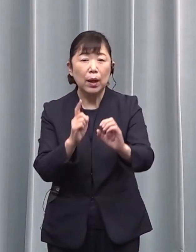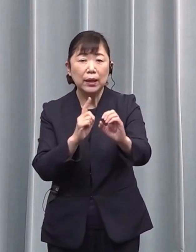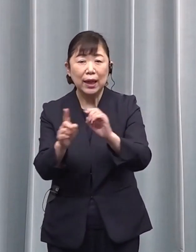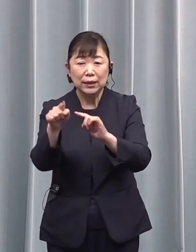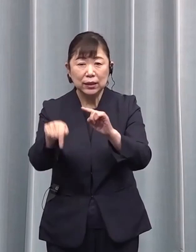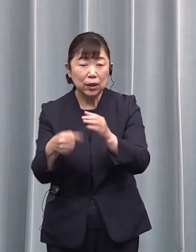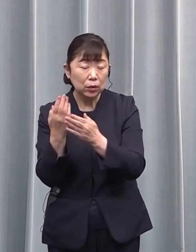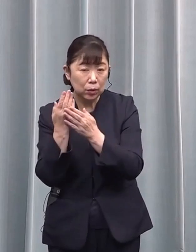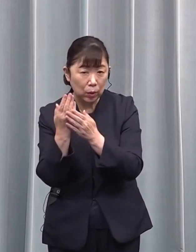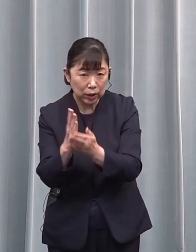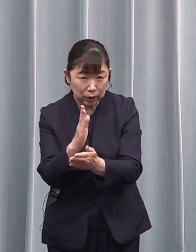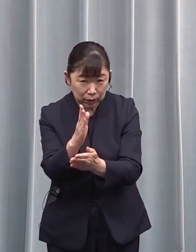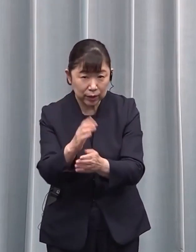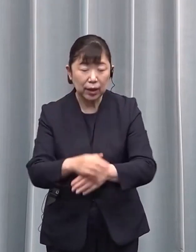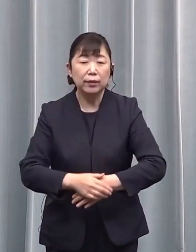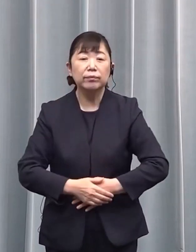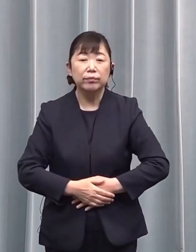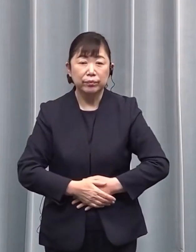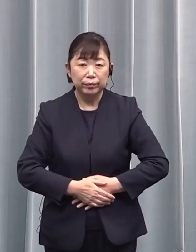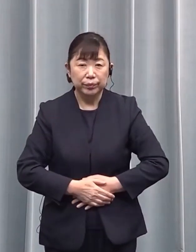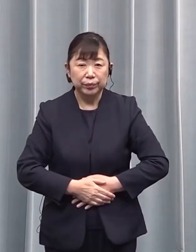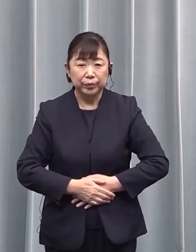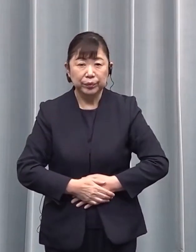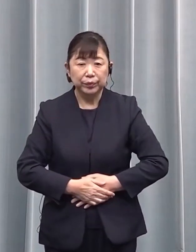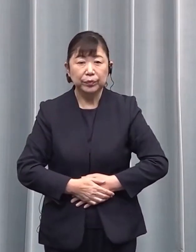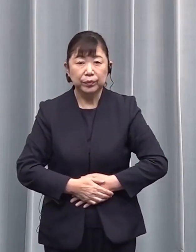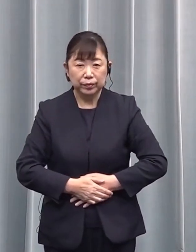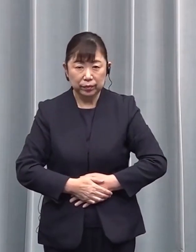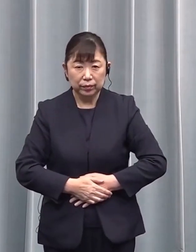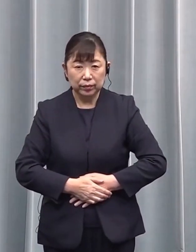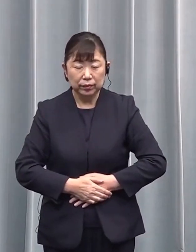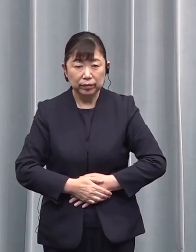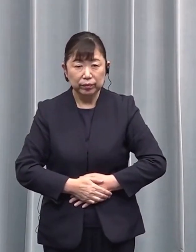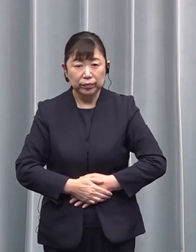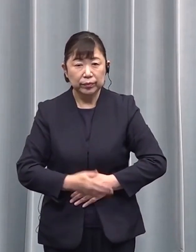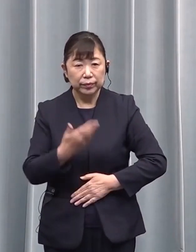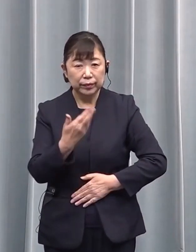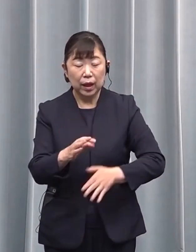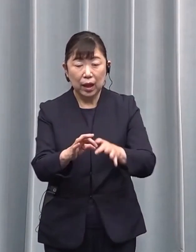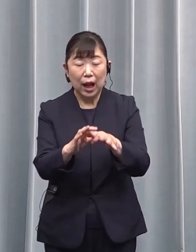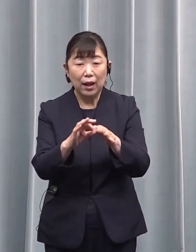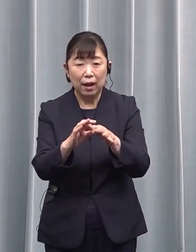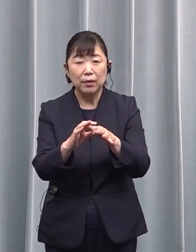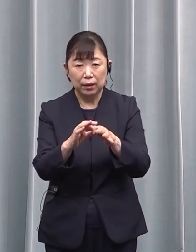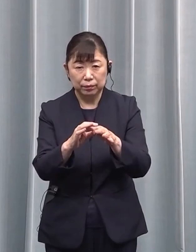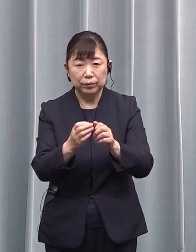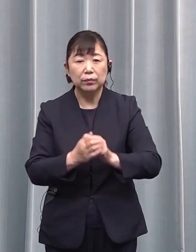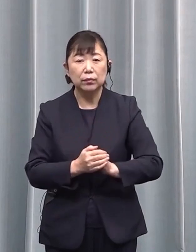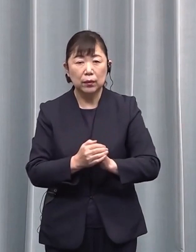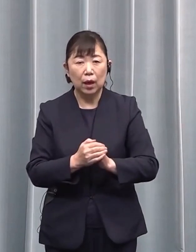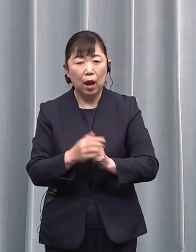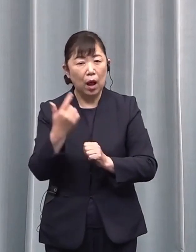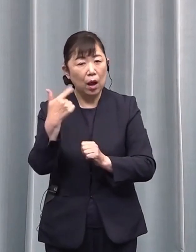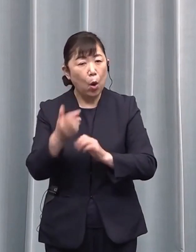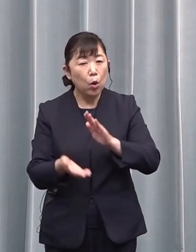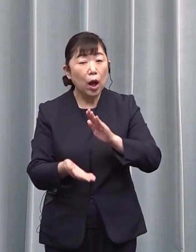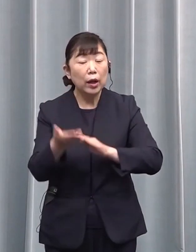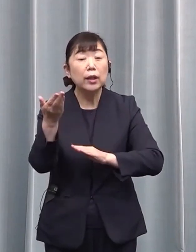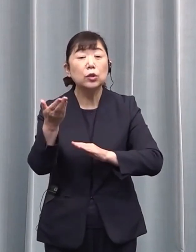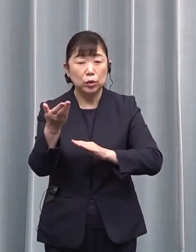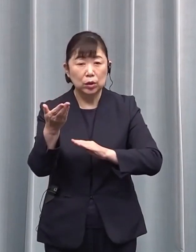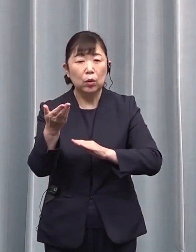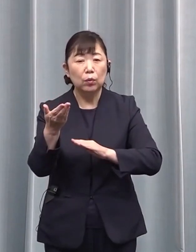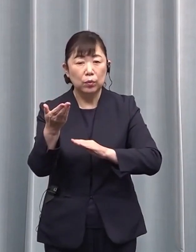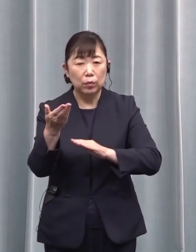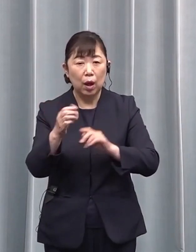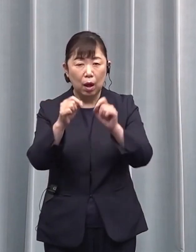聞きをいただきたいと思います。 はい、関連ですね、中にはその半年以上その紐付けの問題